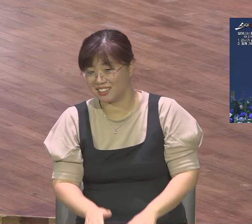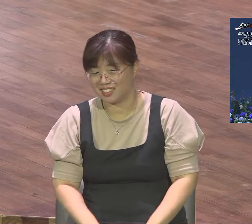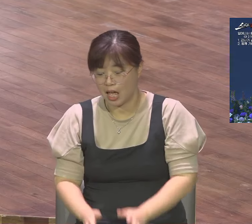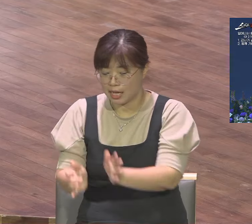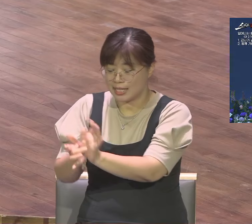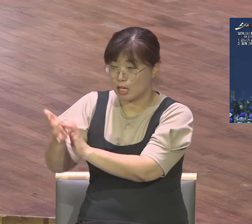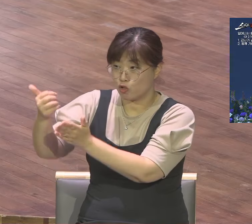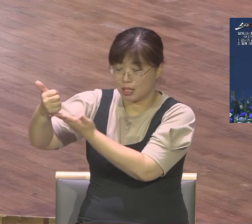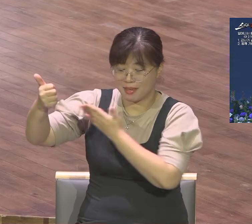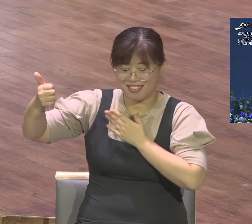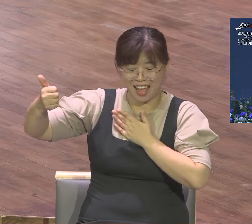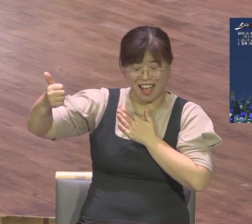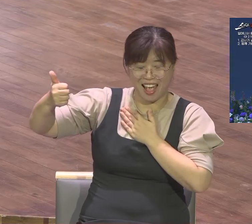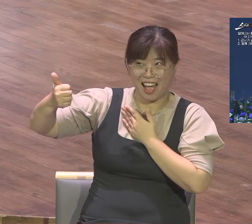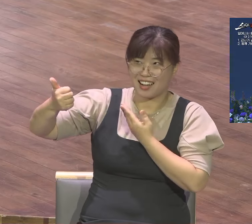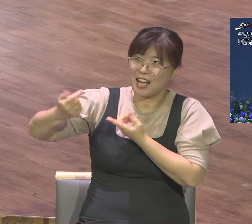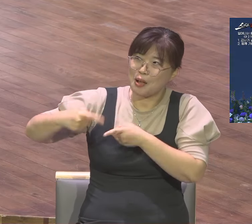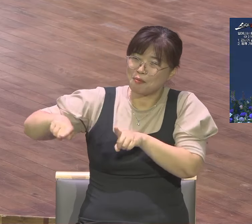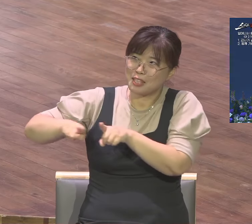나도 그냥.